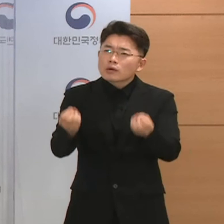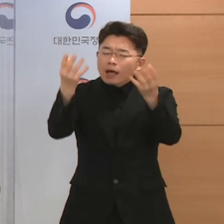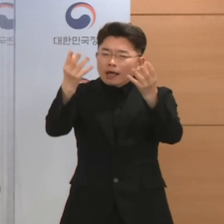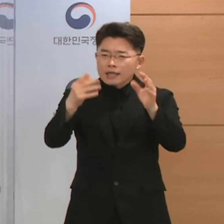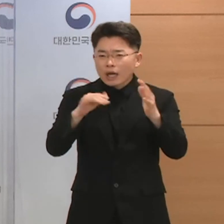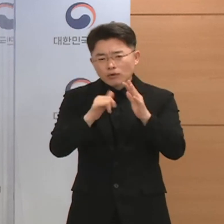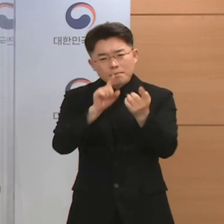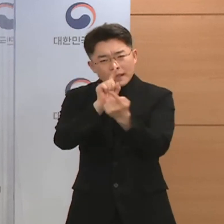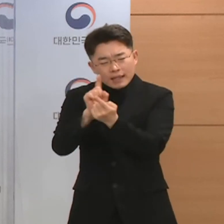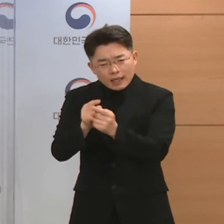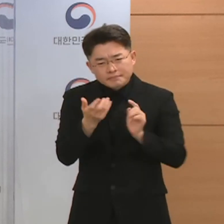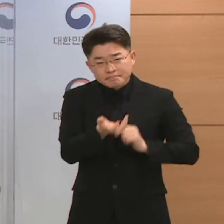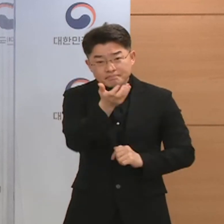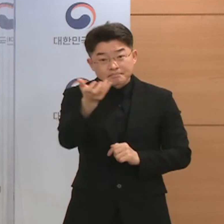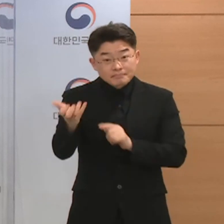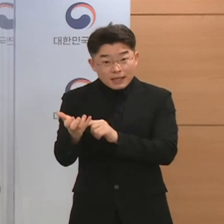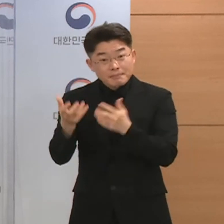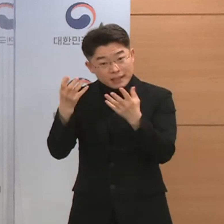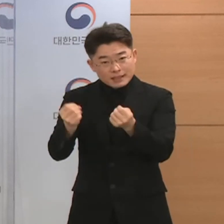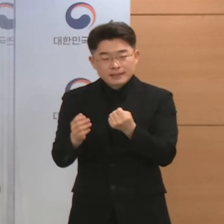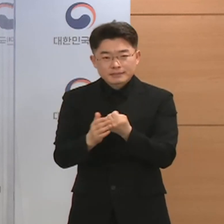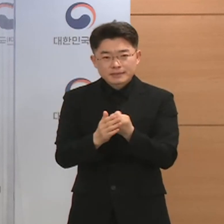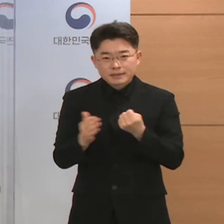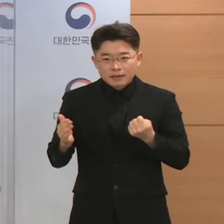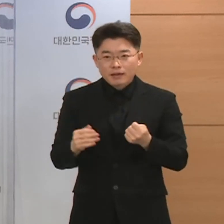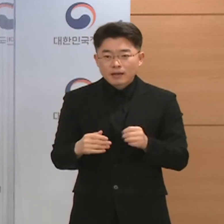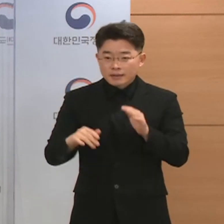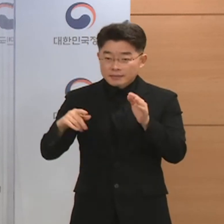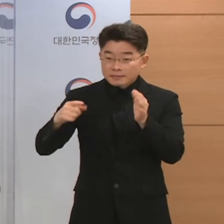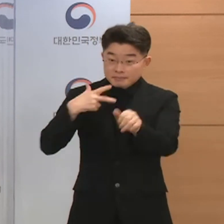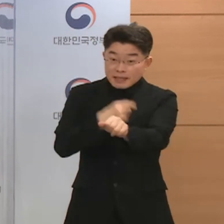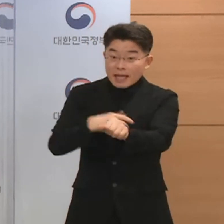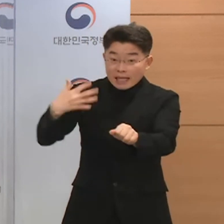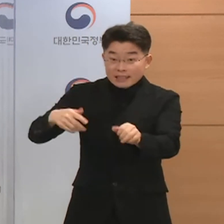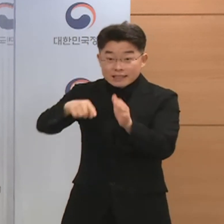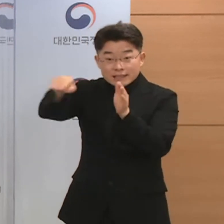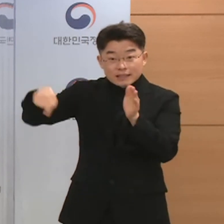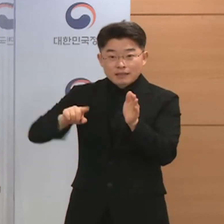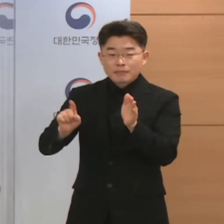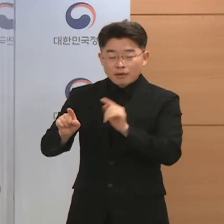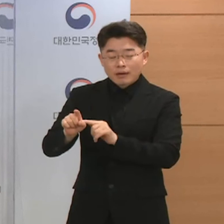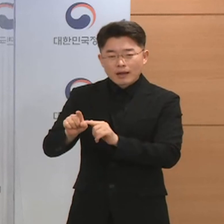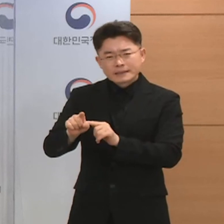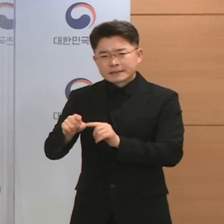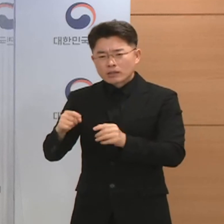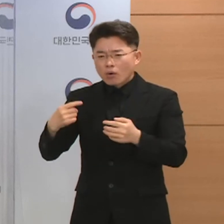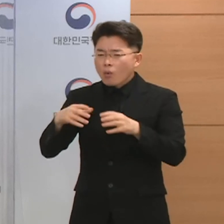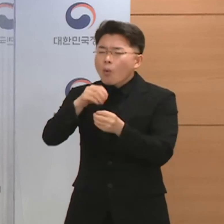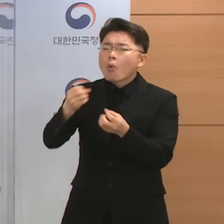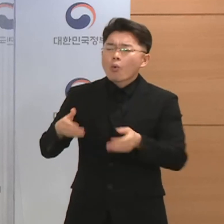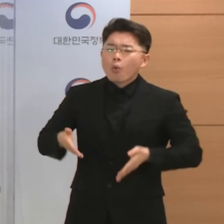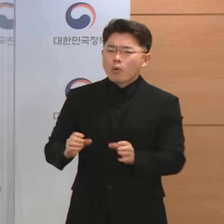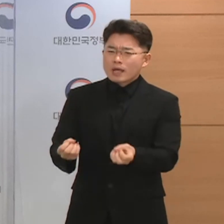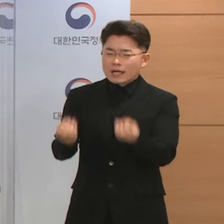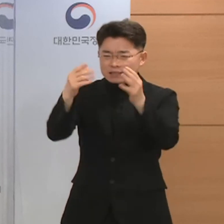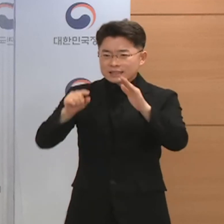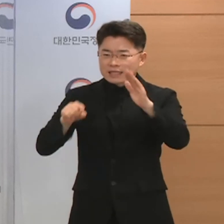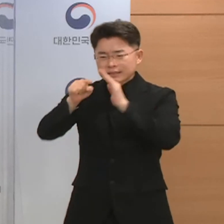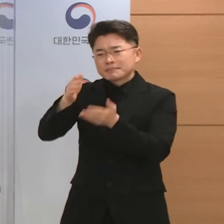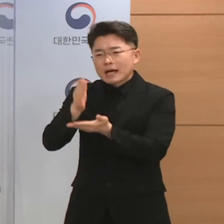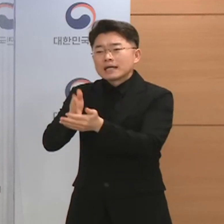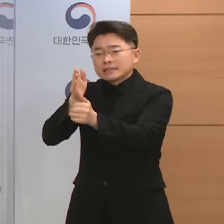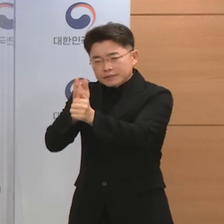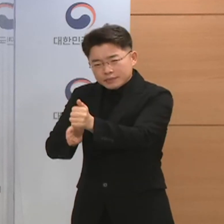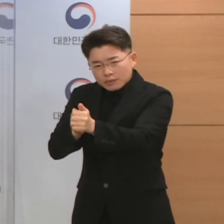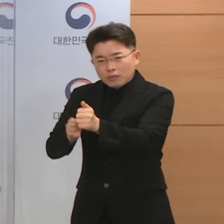그러면 미접종자들에 대해서는 가급적이면 아마 고향 방문을 자제하는 부분부터 혹은